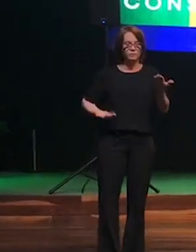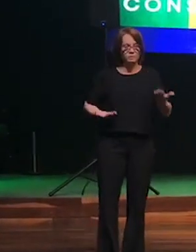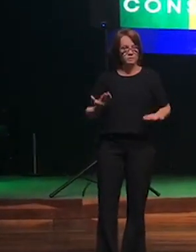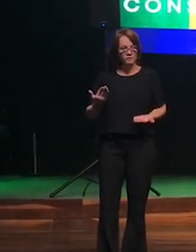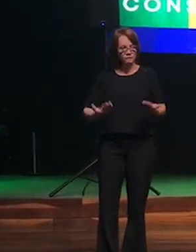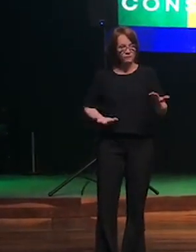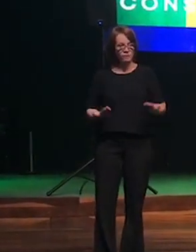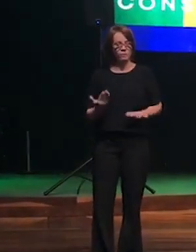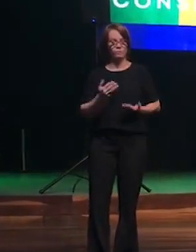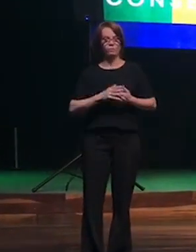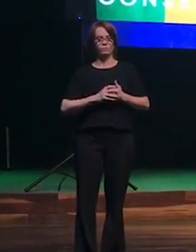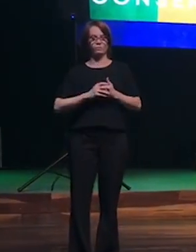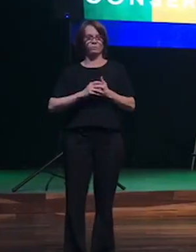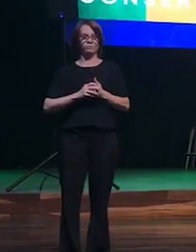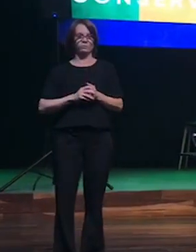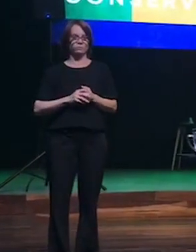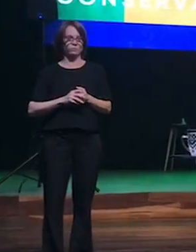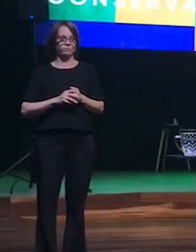Caminho da Servidão.